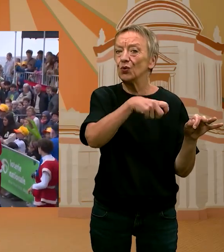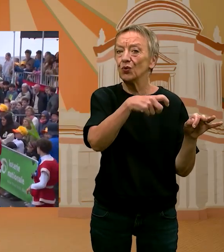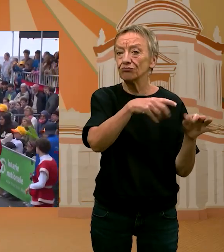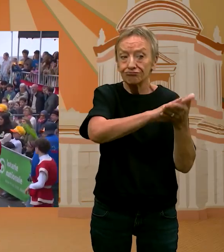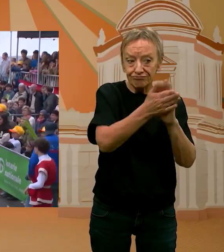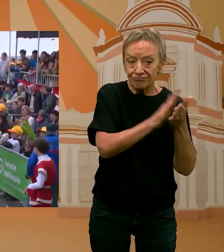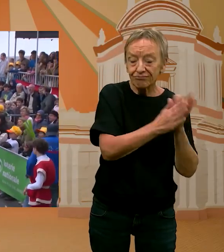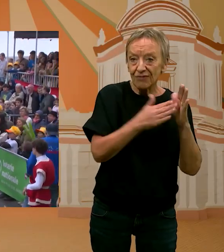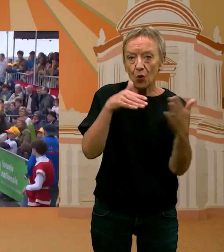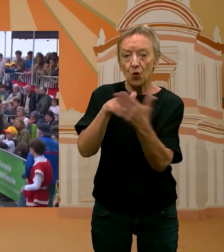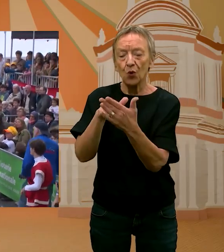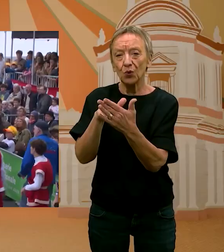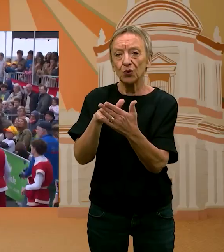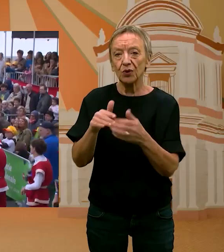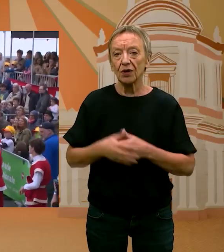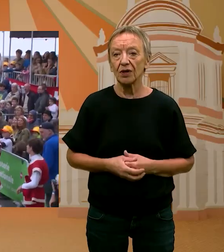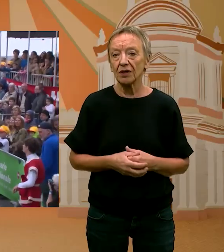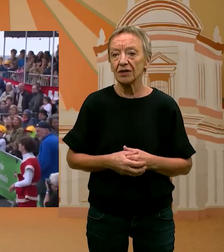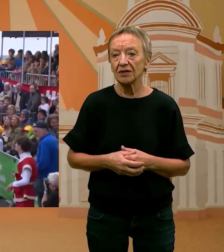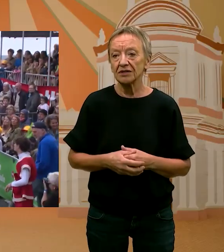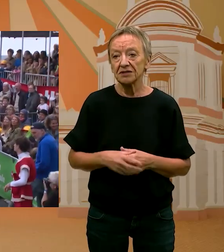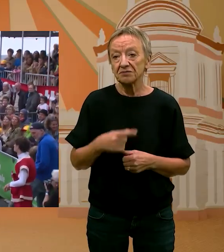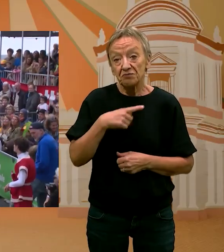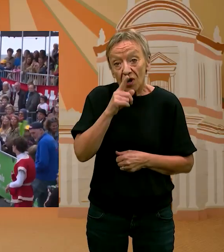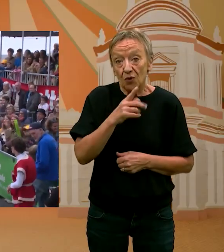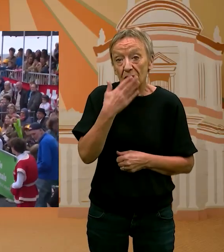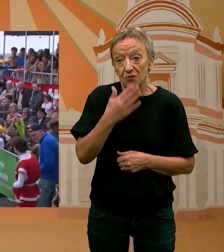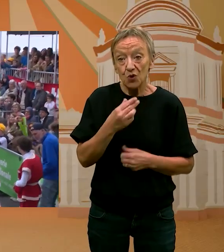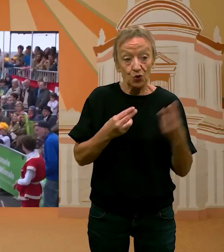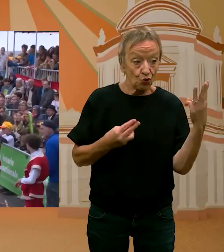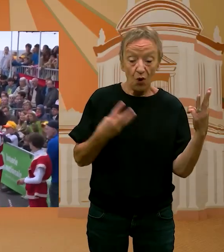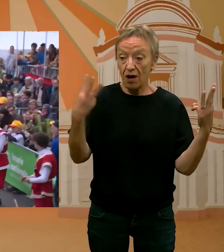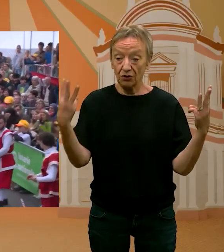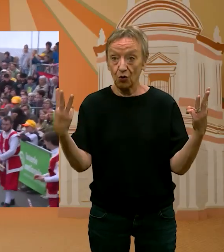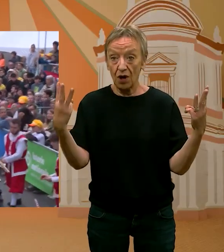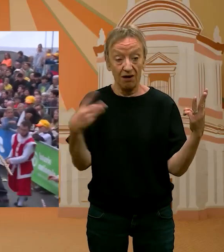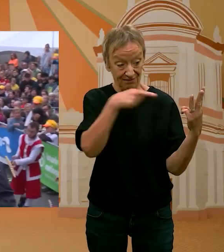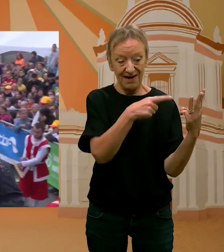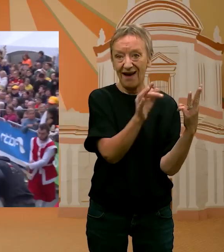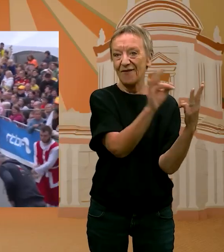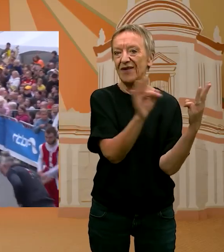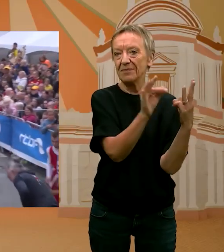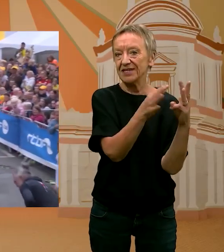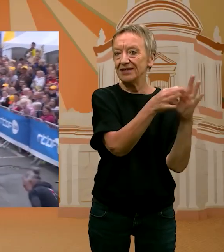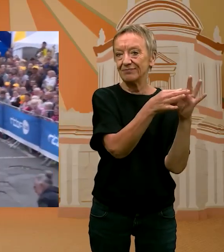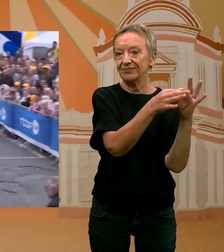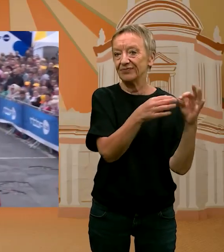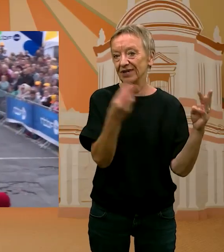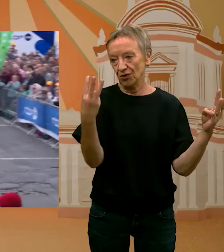ferais vraiment plutôt 3 contre les 3 Corbiot. Je me disais bien si Charles allait avec eux, mais bon, s'ils vont accepter, évidemment. Voilà, ça